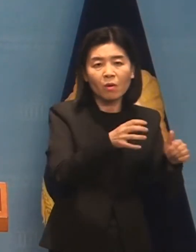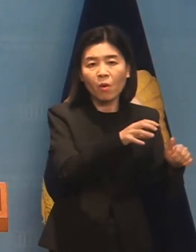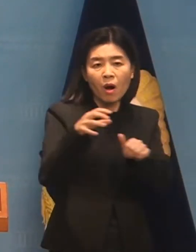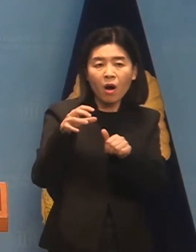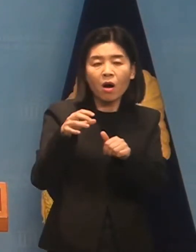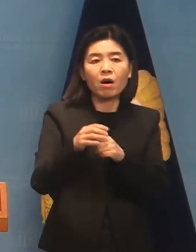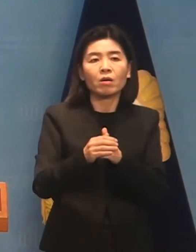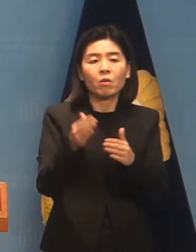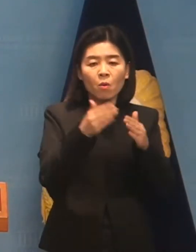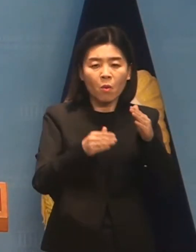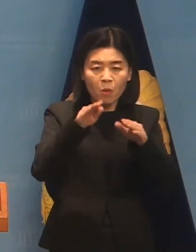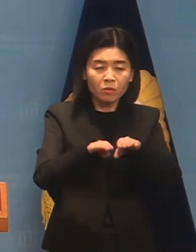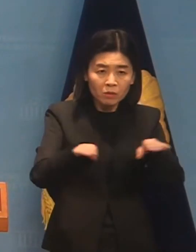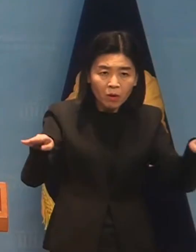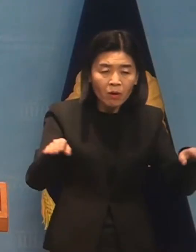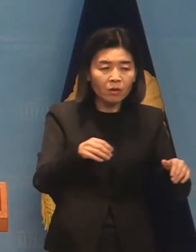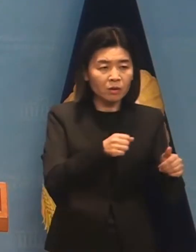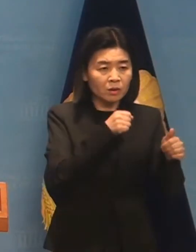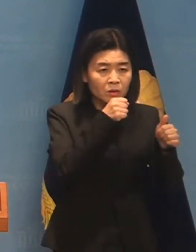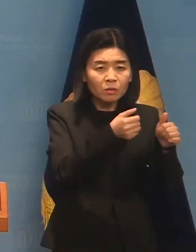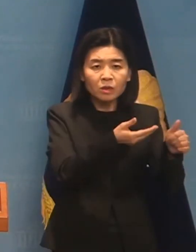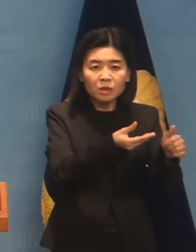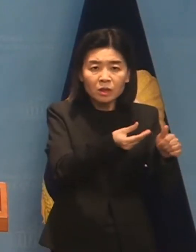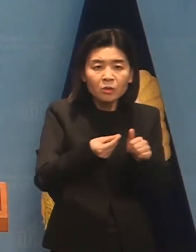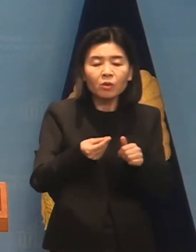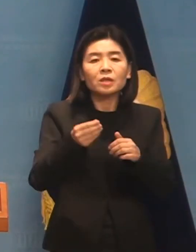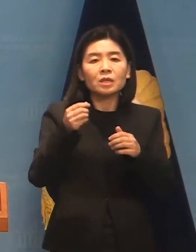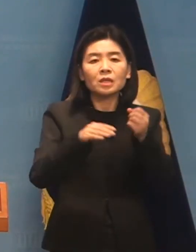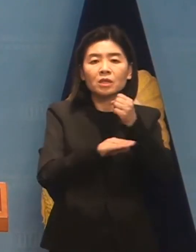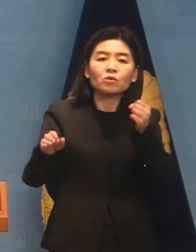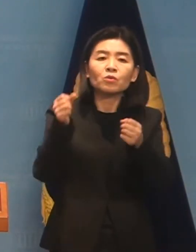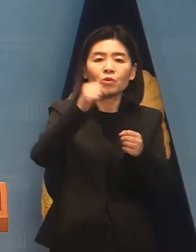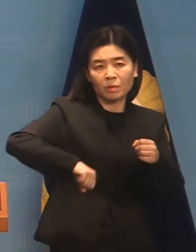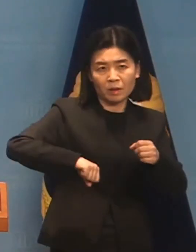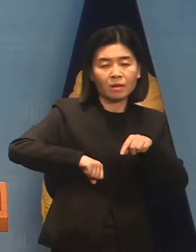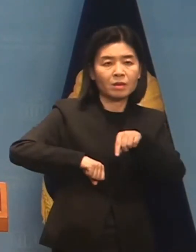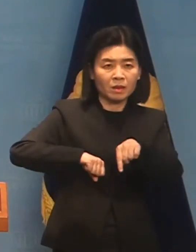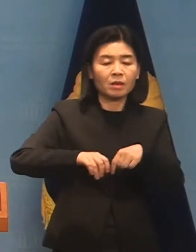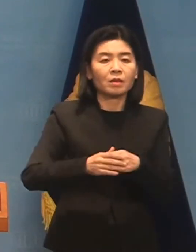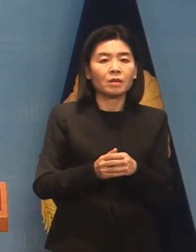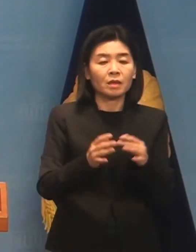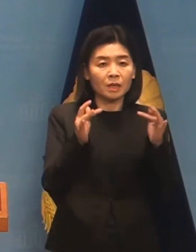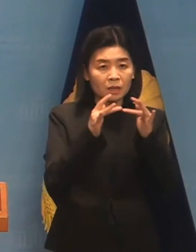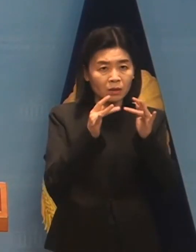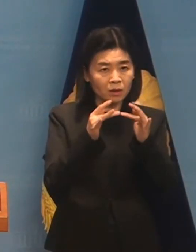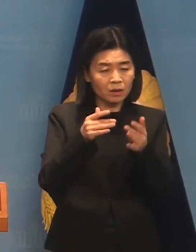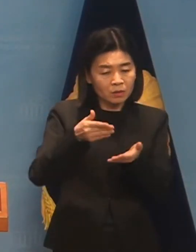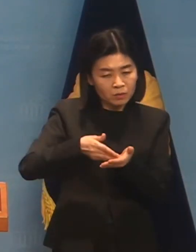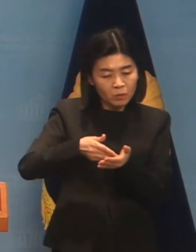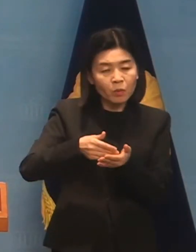등 공정성과 인터뷰 인용 기준을 위반한 보도를 하였습니다. 이에 대해서도 인터넷 선거